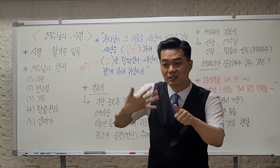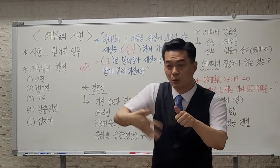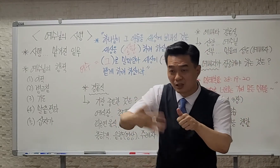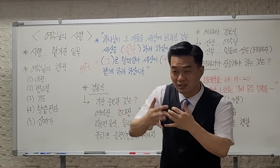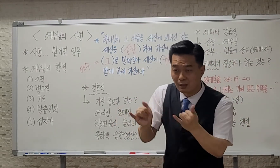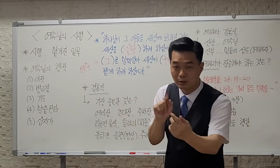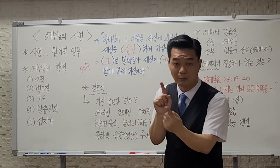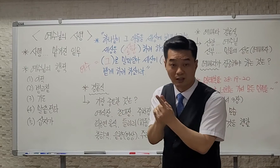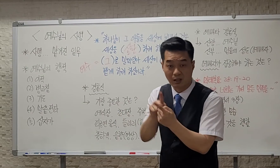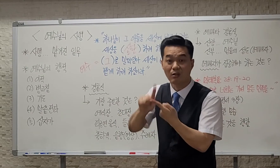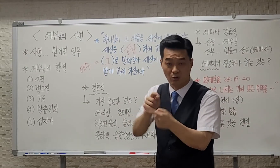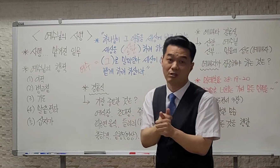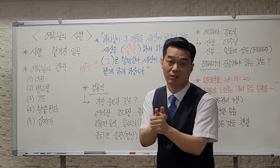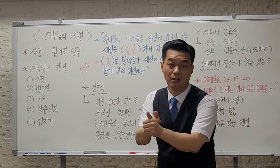못한 사람들을 만날 때는 거기에 따라서